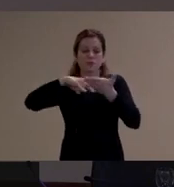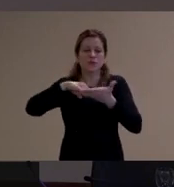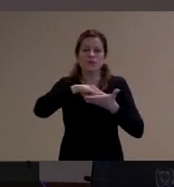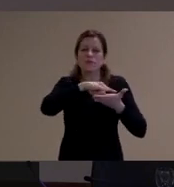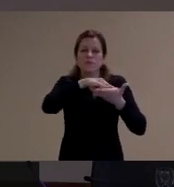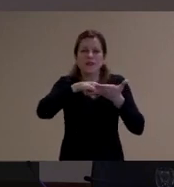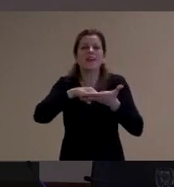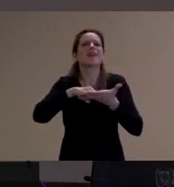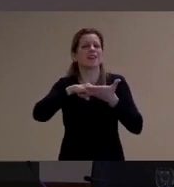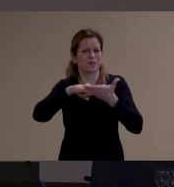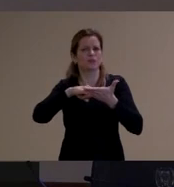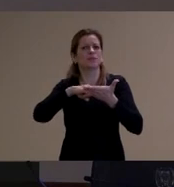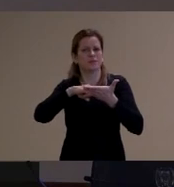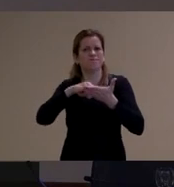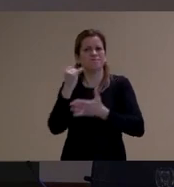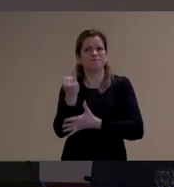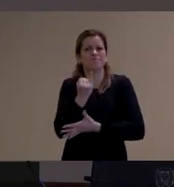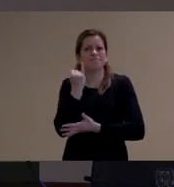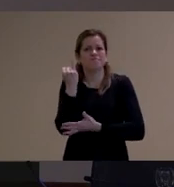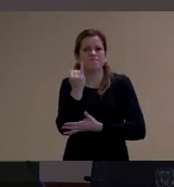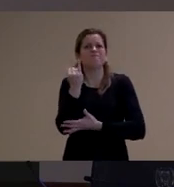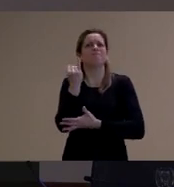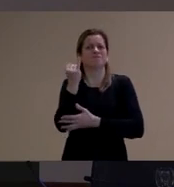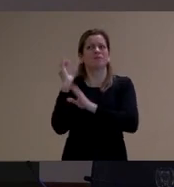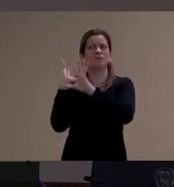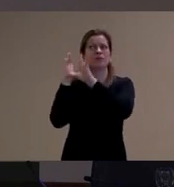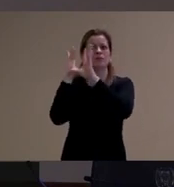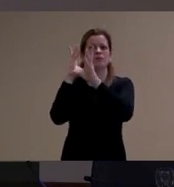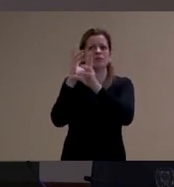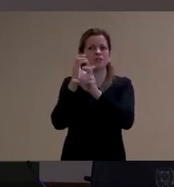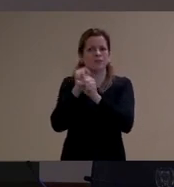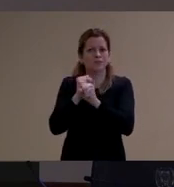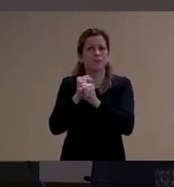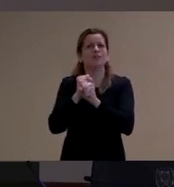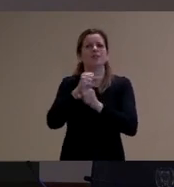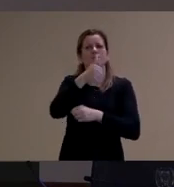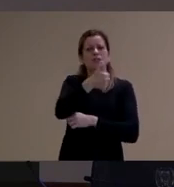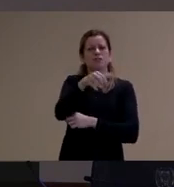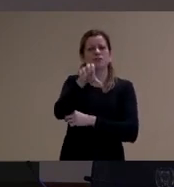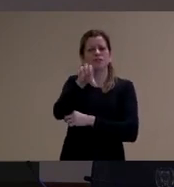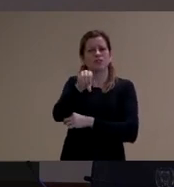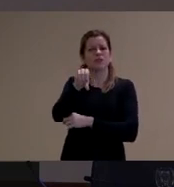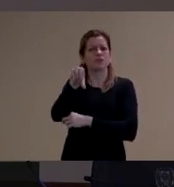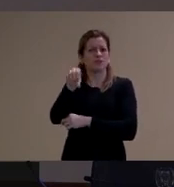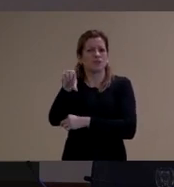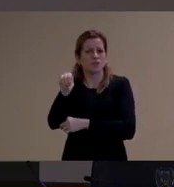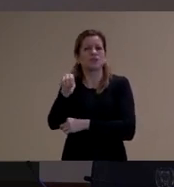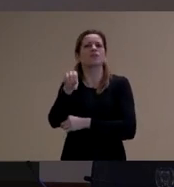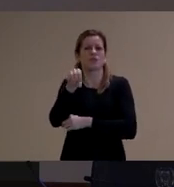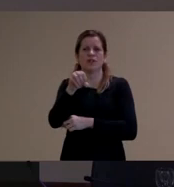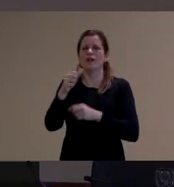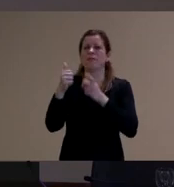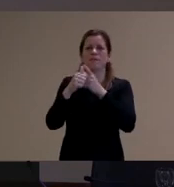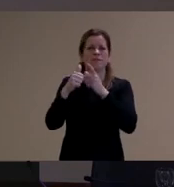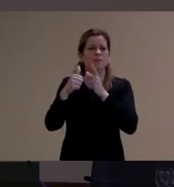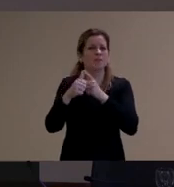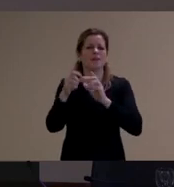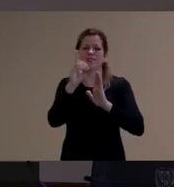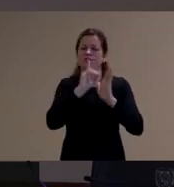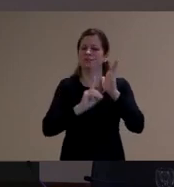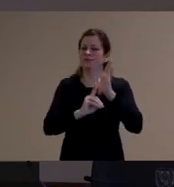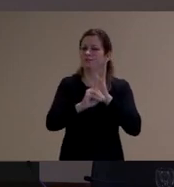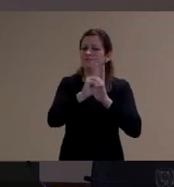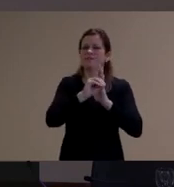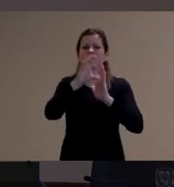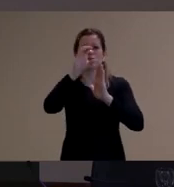e depois se esse ativando em 1999 na primeira diretriz curricular Nacional né e